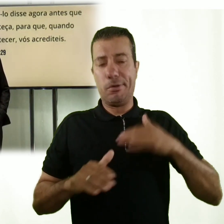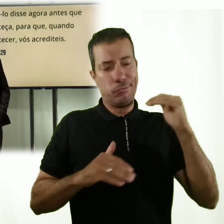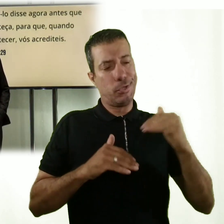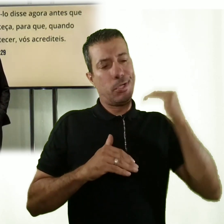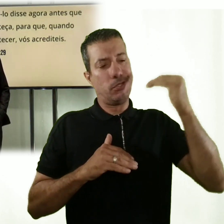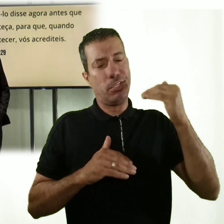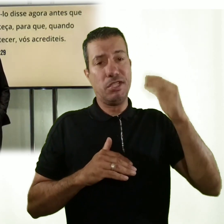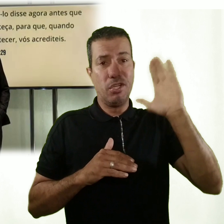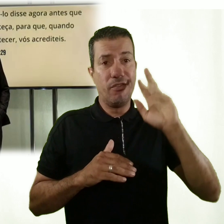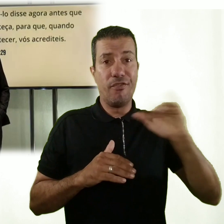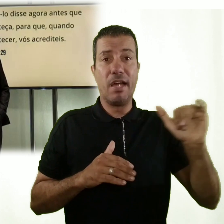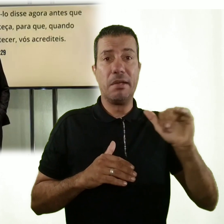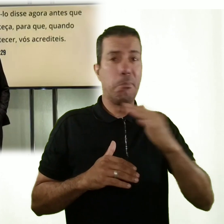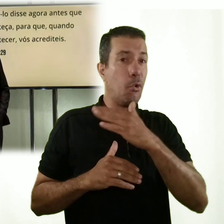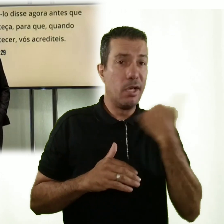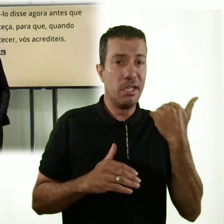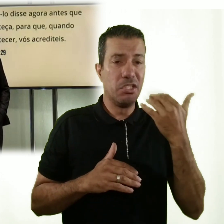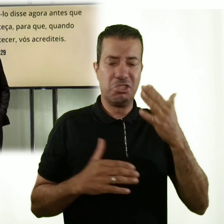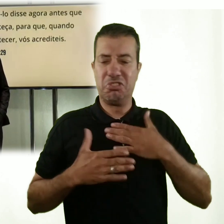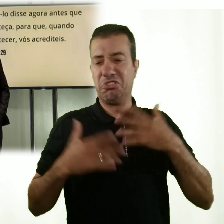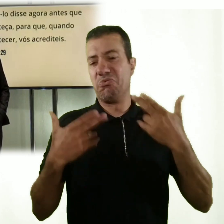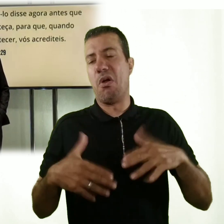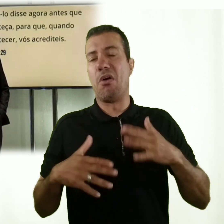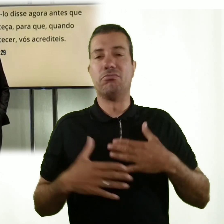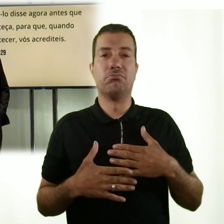assim. Você não.